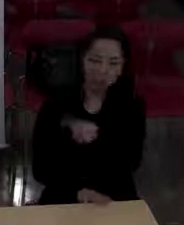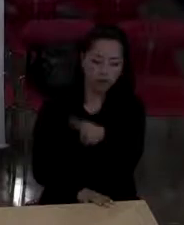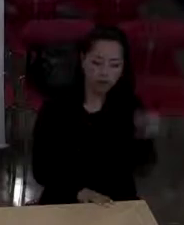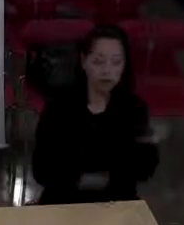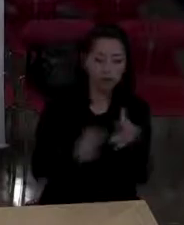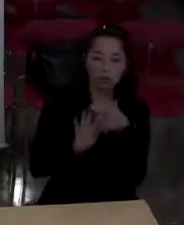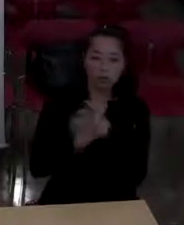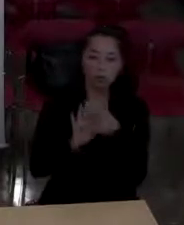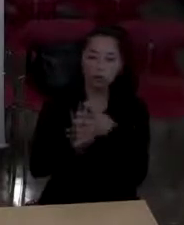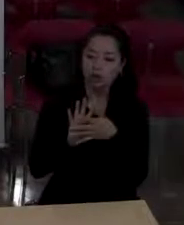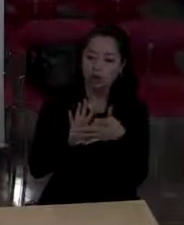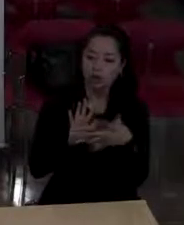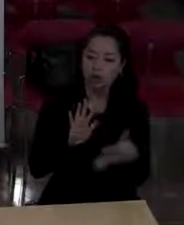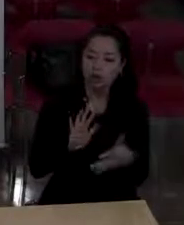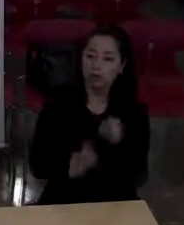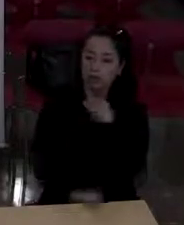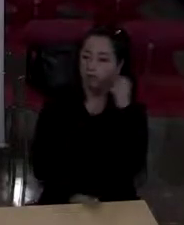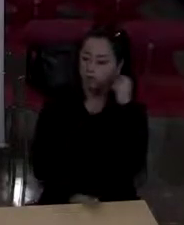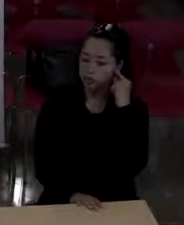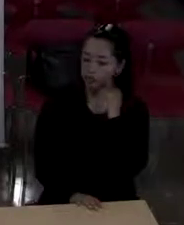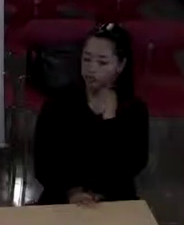sordos.